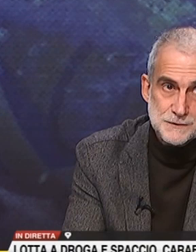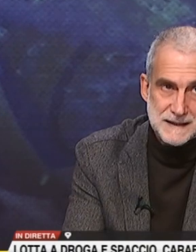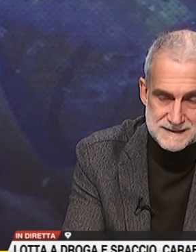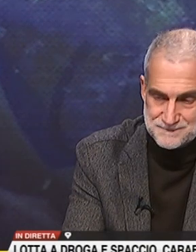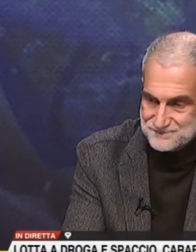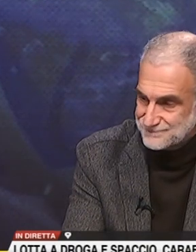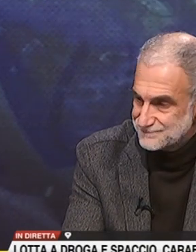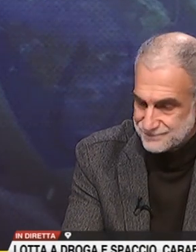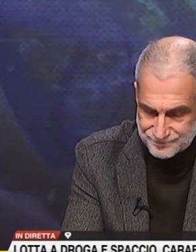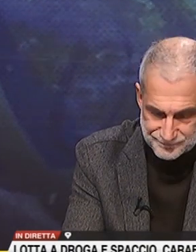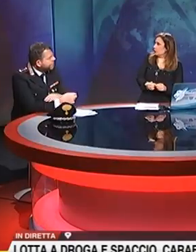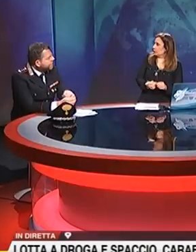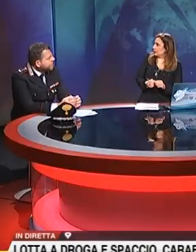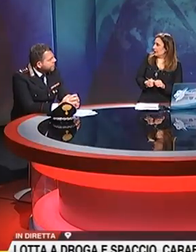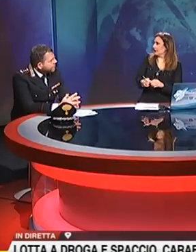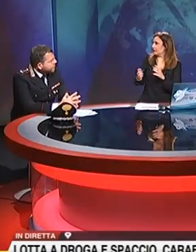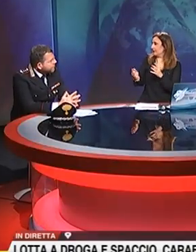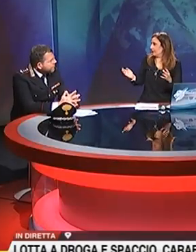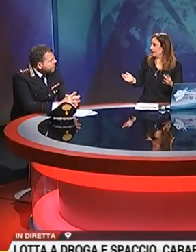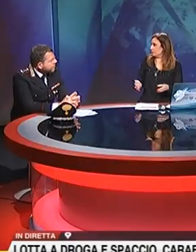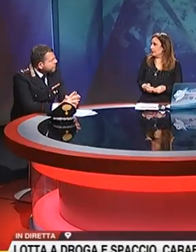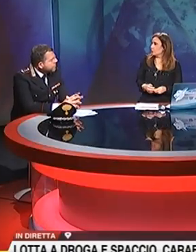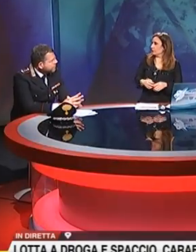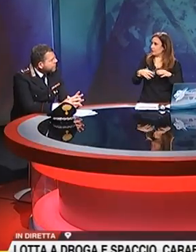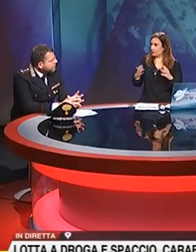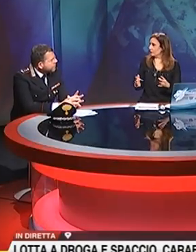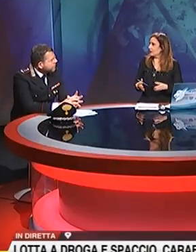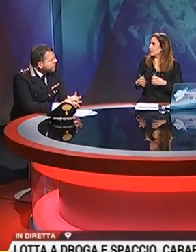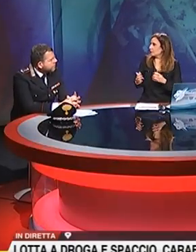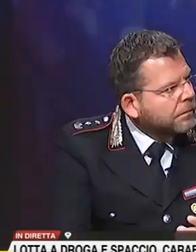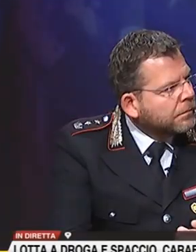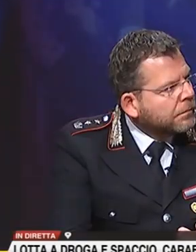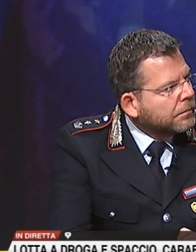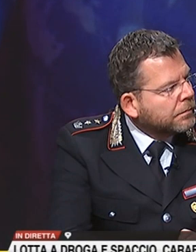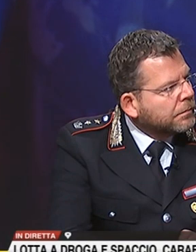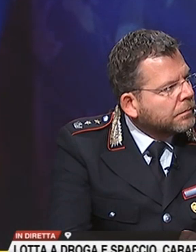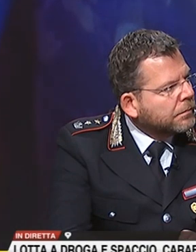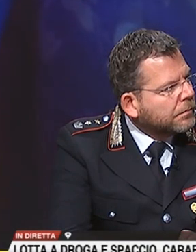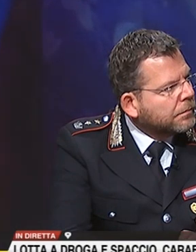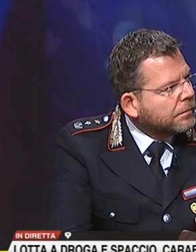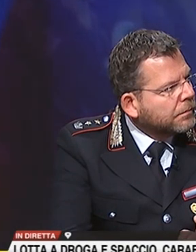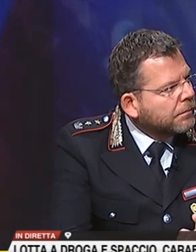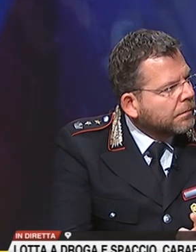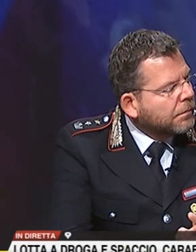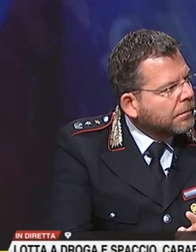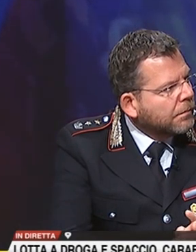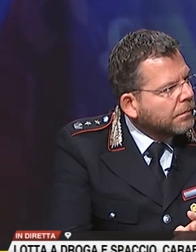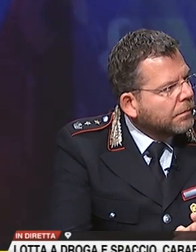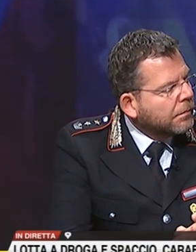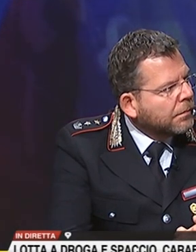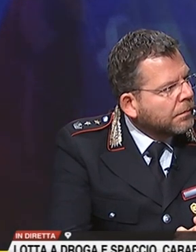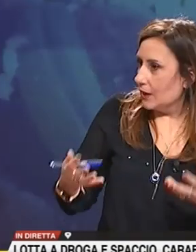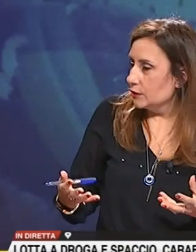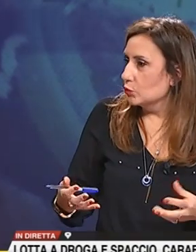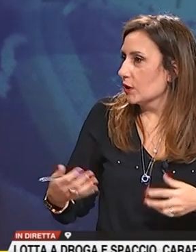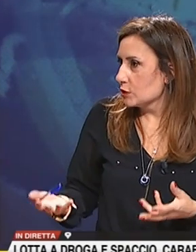dell'uso di sostanze. Colonnello, vi trovate attività illecite, solo addizi criminali, però vi trovate di fronte anche giovanissimi, cioè che non solo